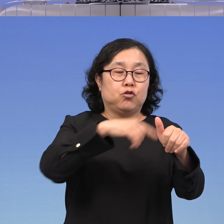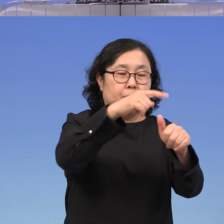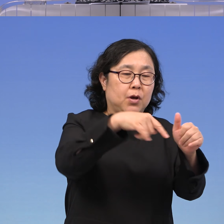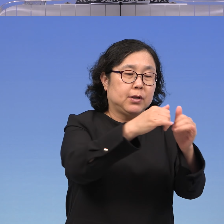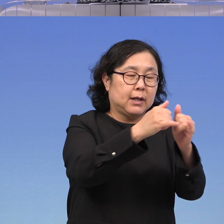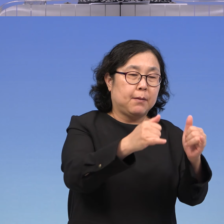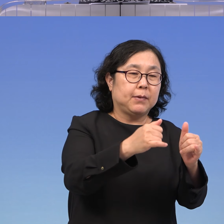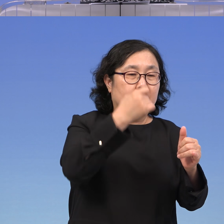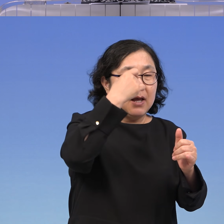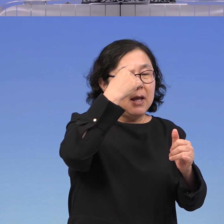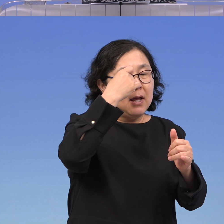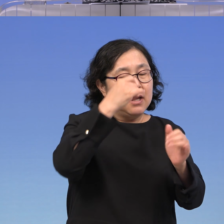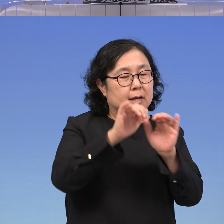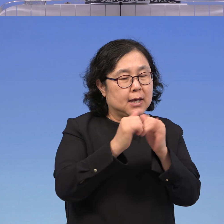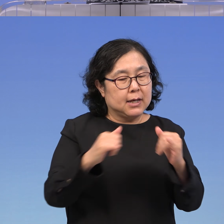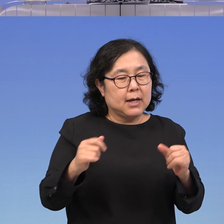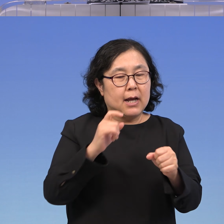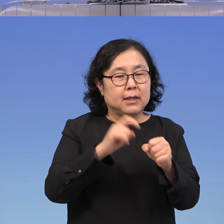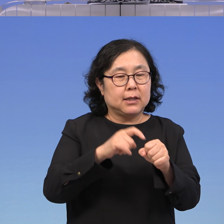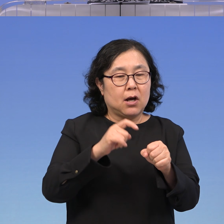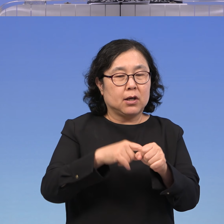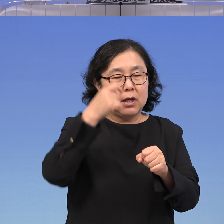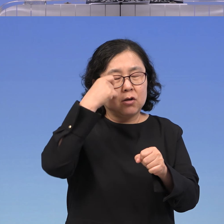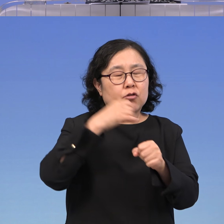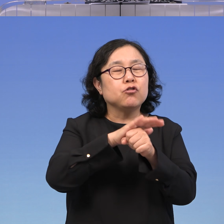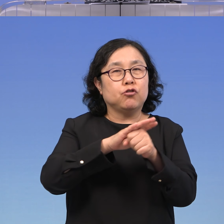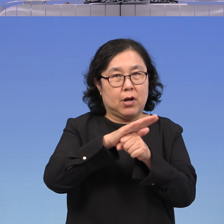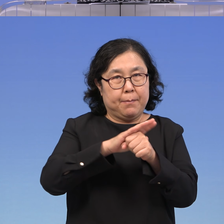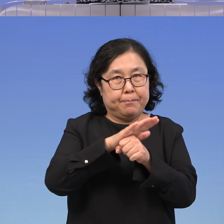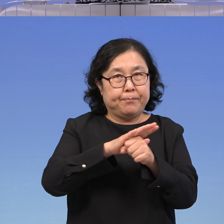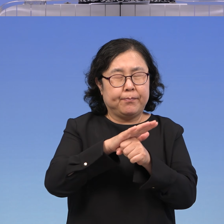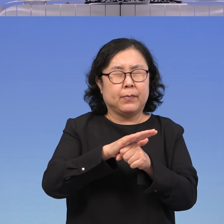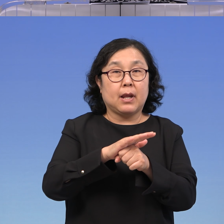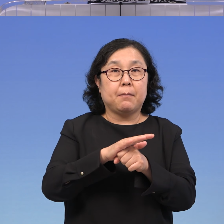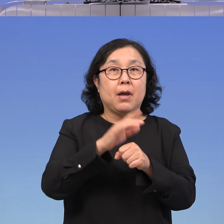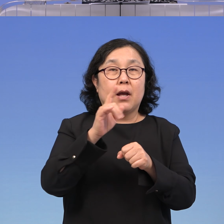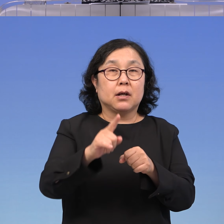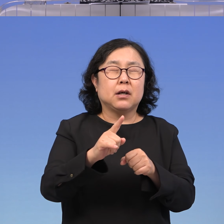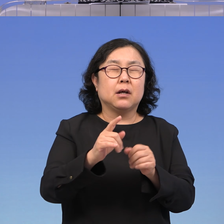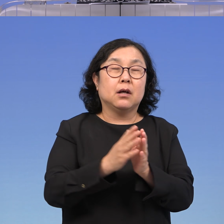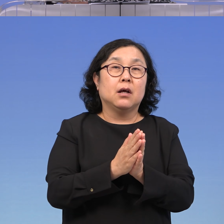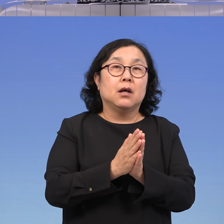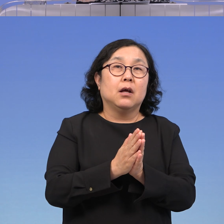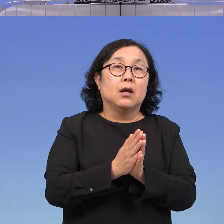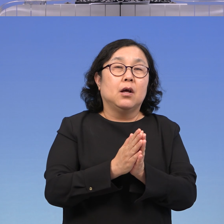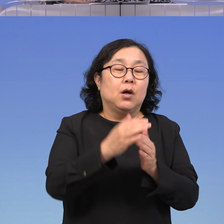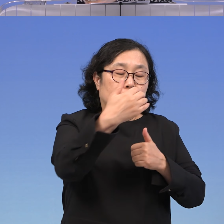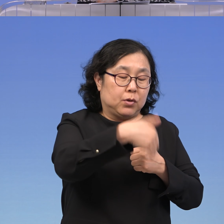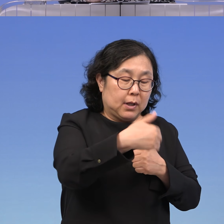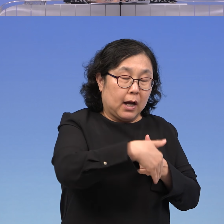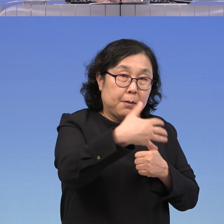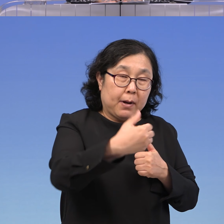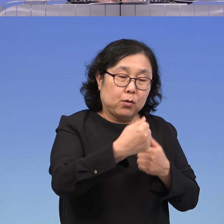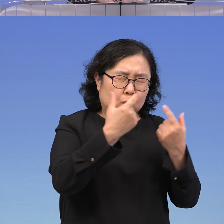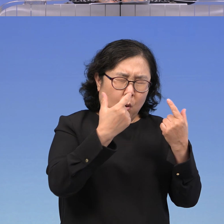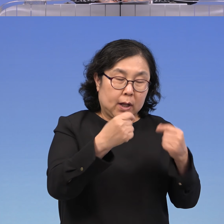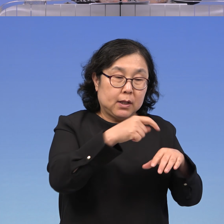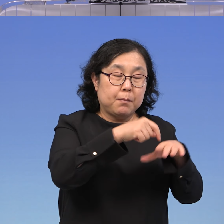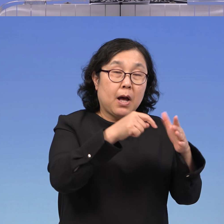인간적인 금일 함 이구요 그 인간적인 금 유람을 받으신 주님께서 떡 같은 그런 금 유람을